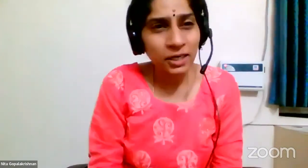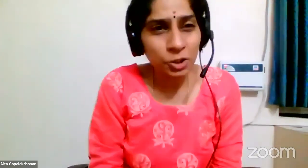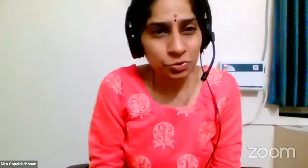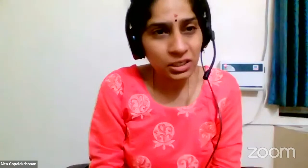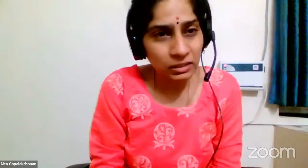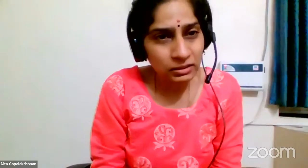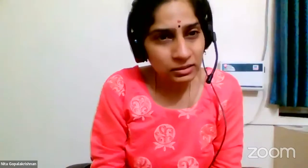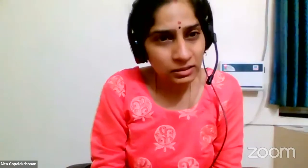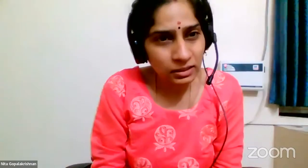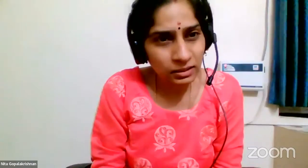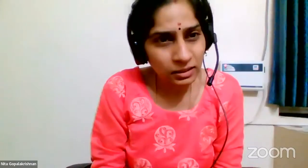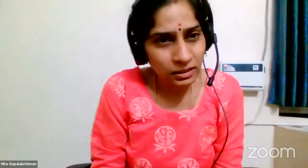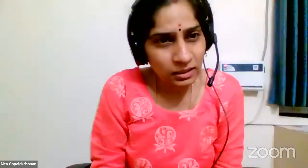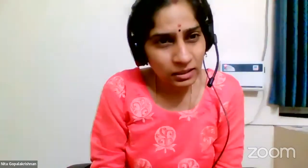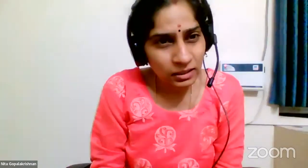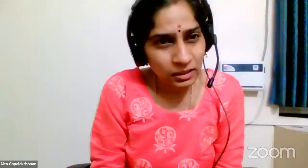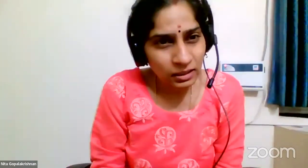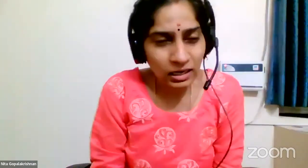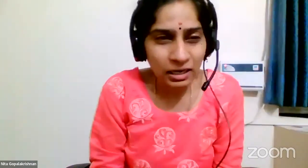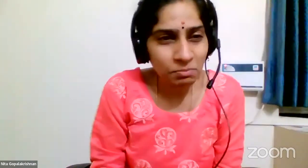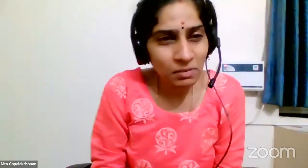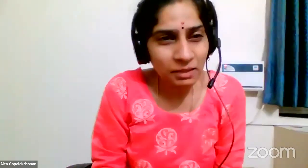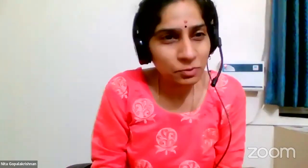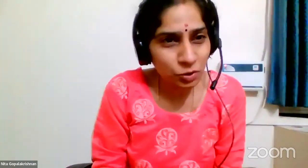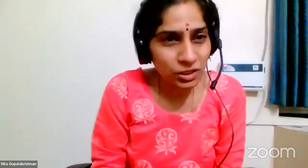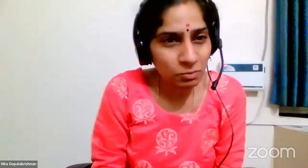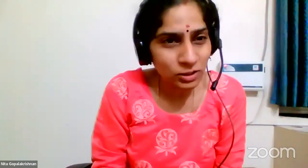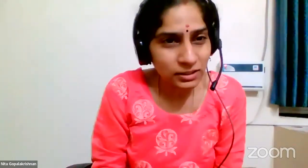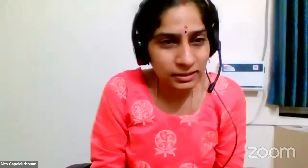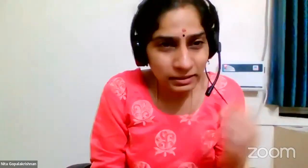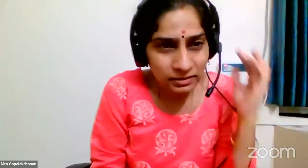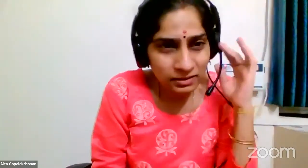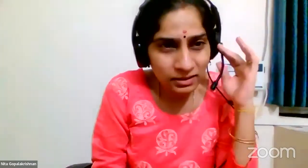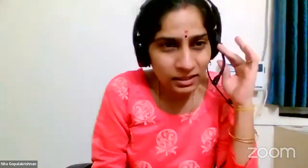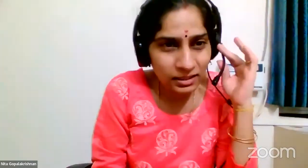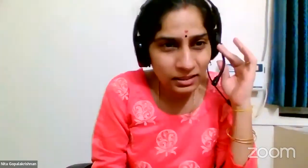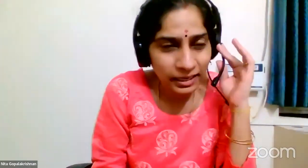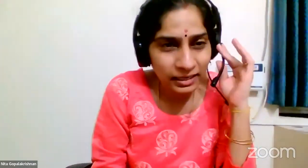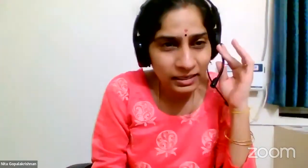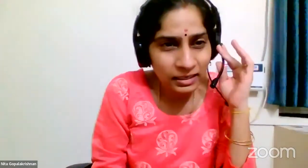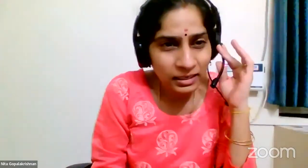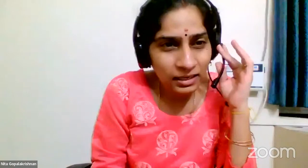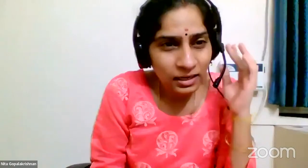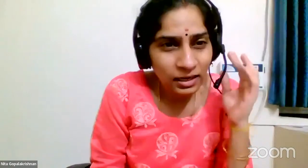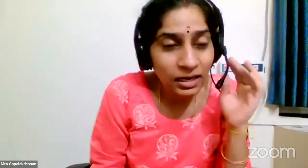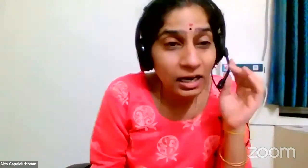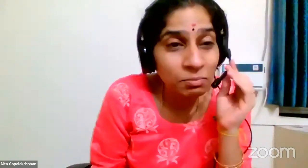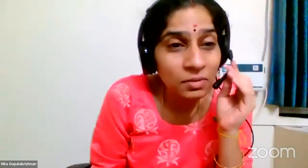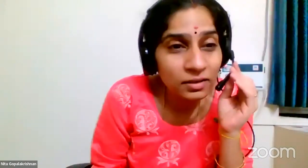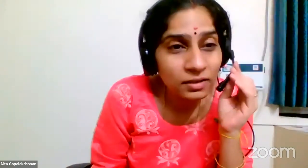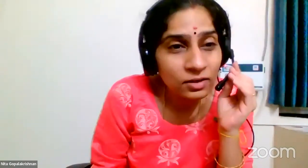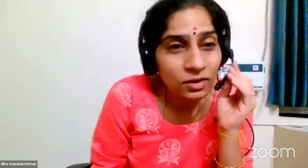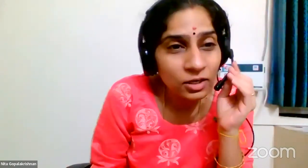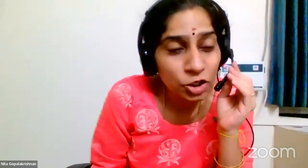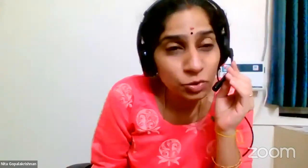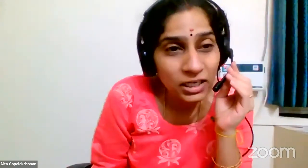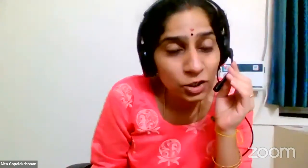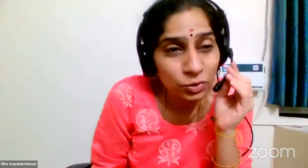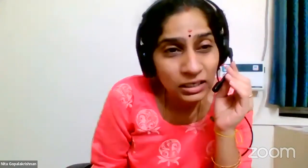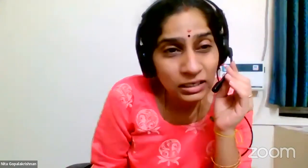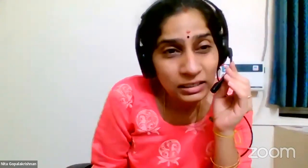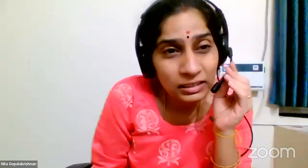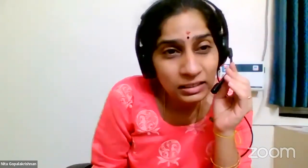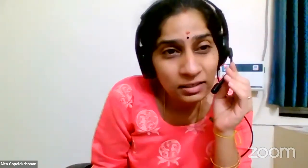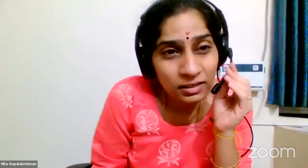कर्म माने ड्यूटी। हाँ जी, कर्म माने ड्यूटी बोल सकते हैं ना कि नहीं? कर्म माने क्या?